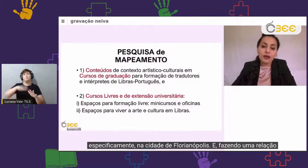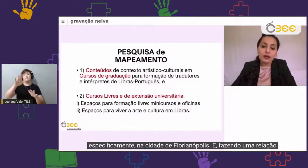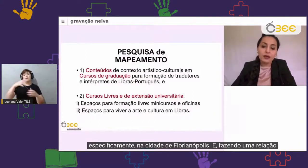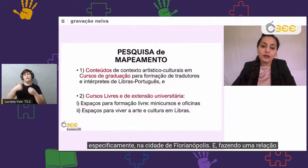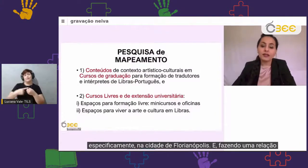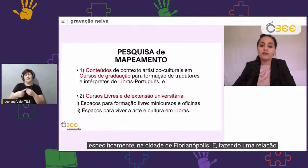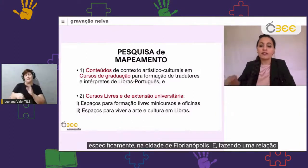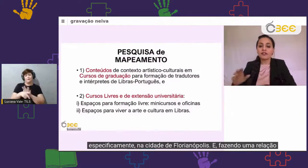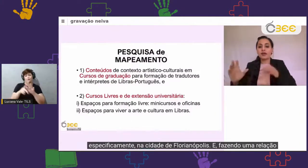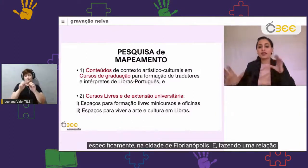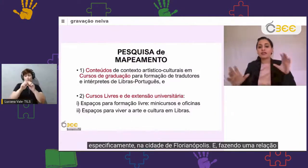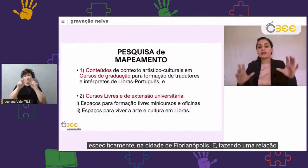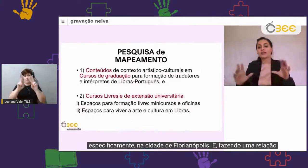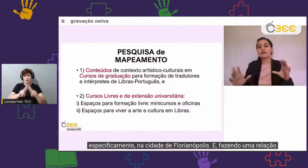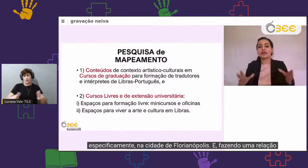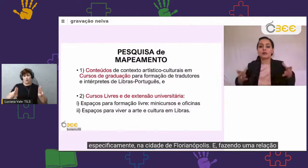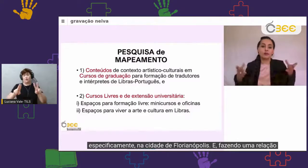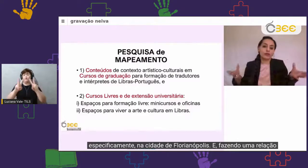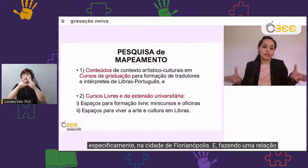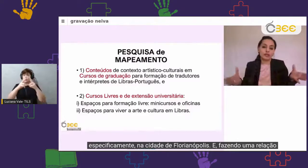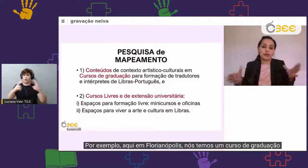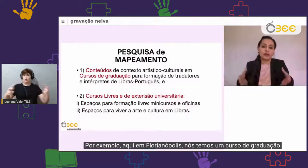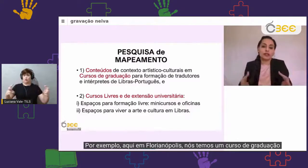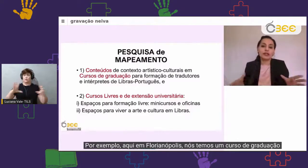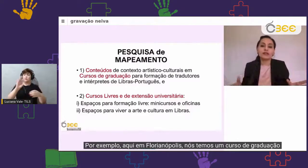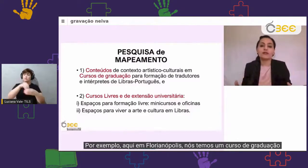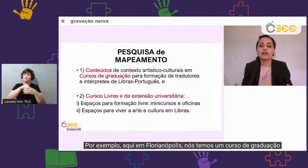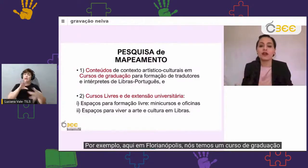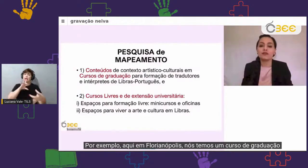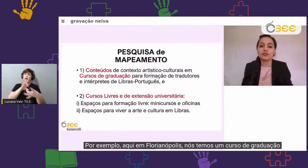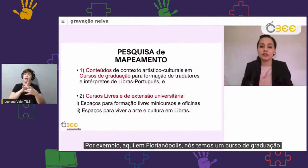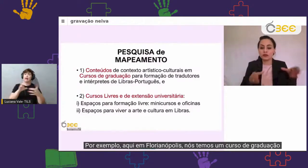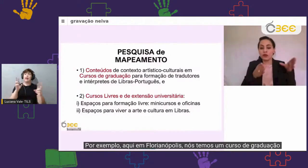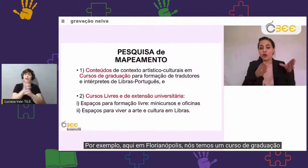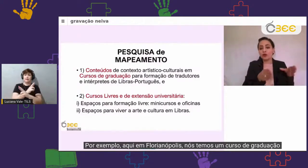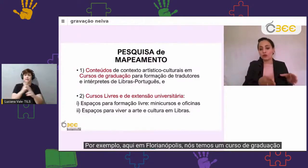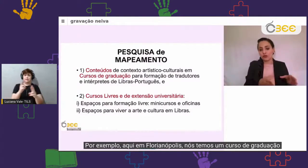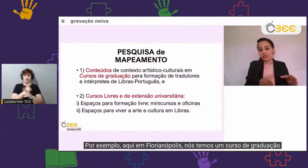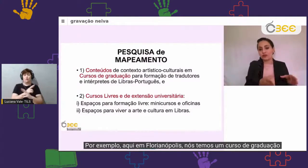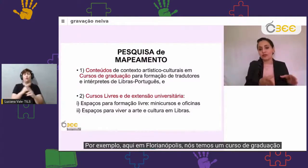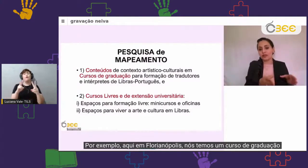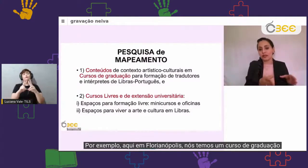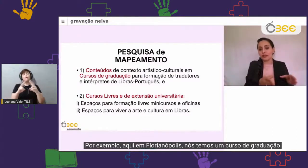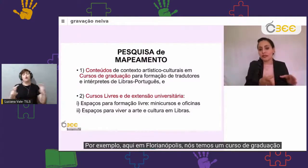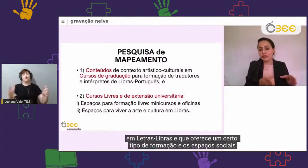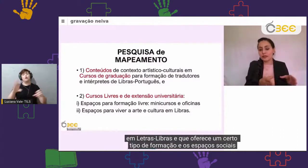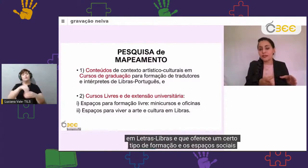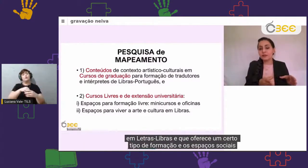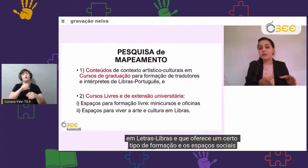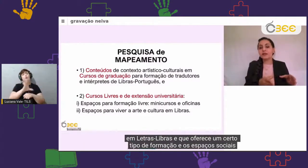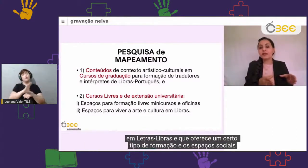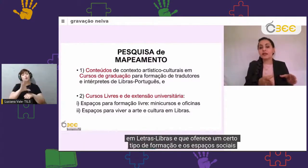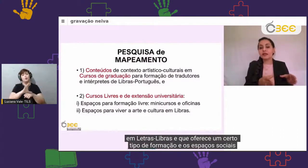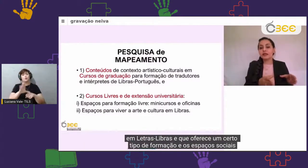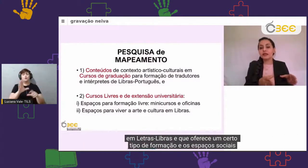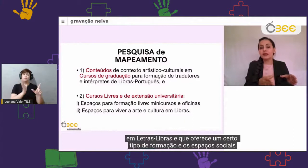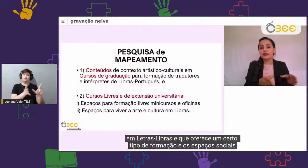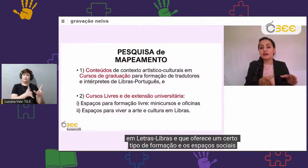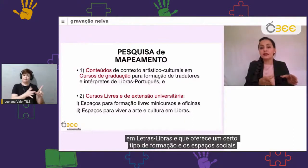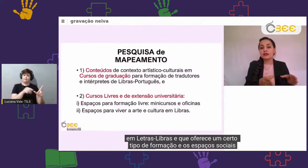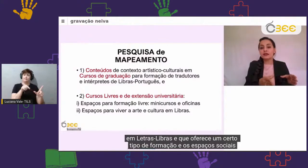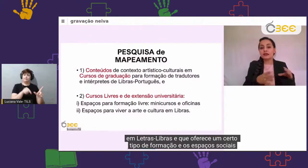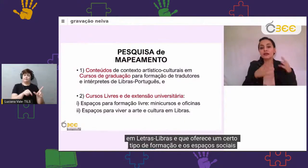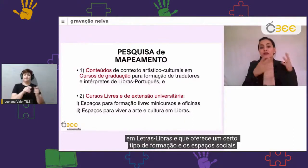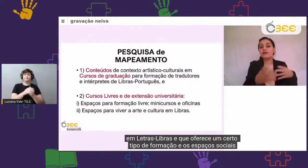Florianópolis. E aí fazendo uma relação, né? Por exemplo, aqui em Florianópolis nós temos um curso de graduação em letras libras